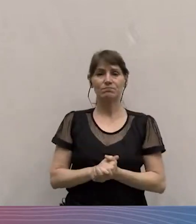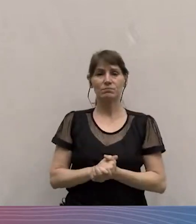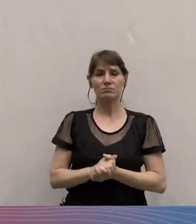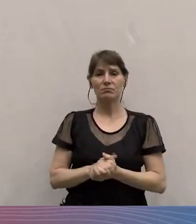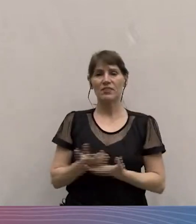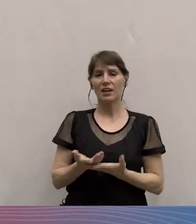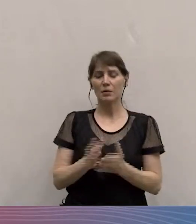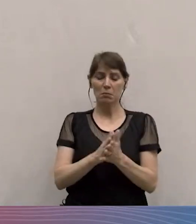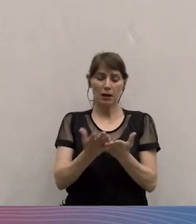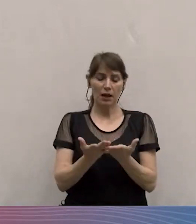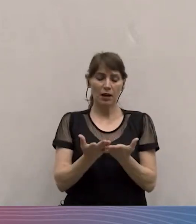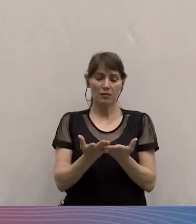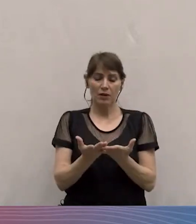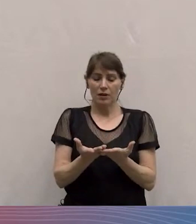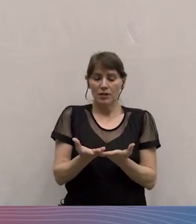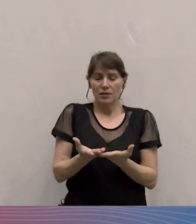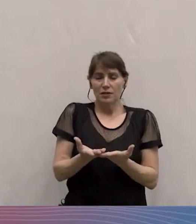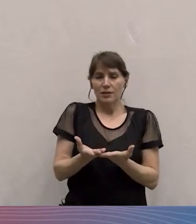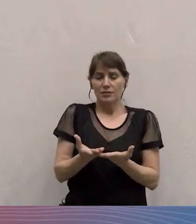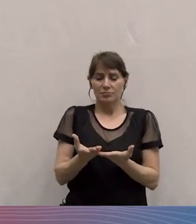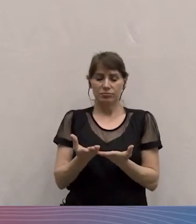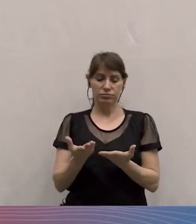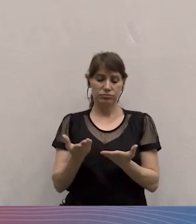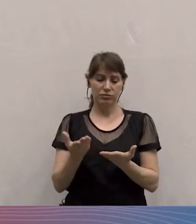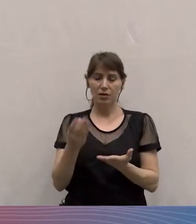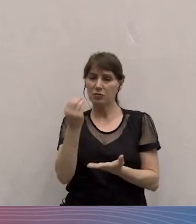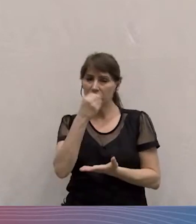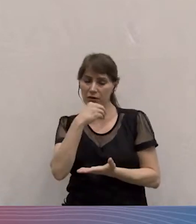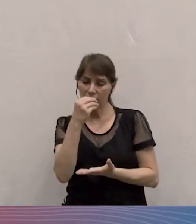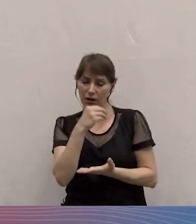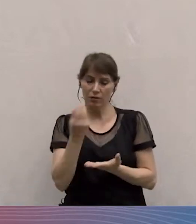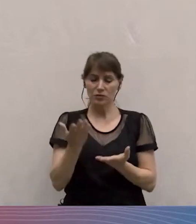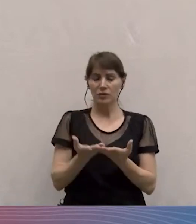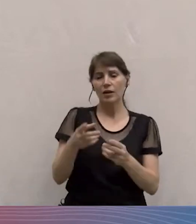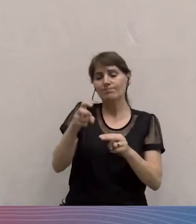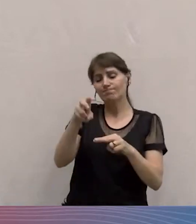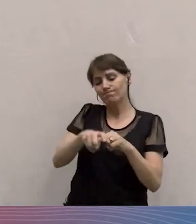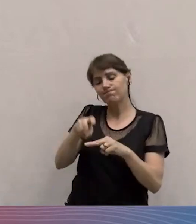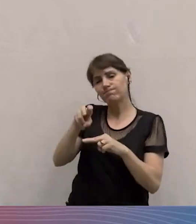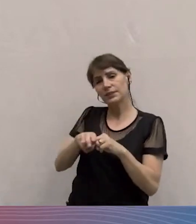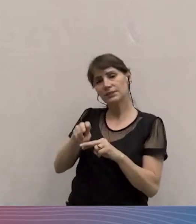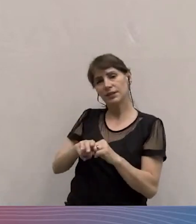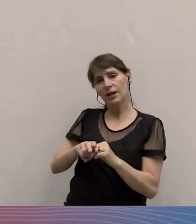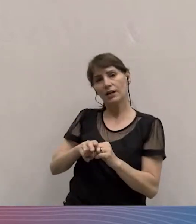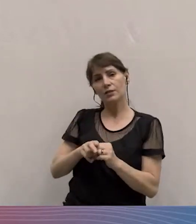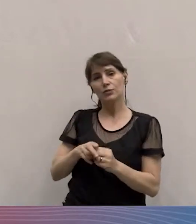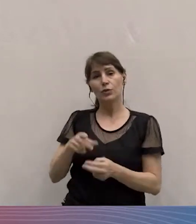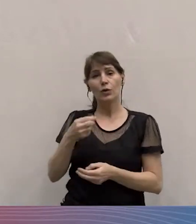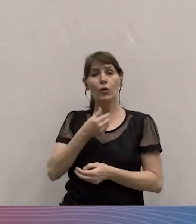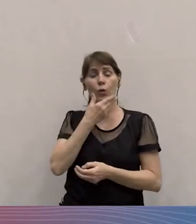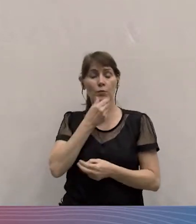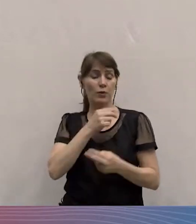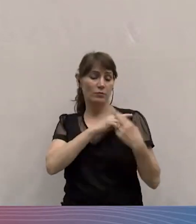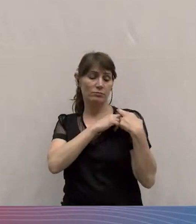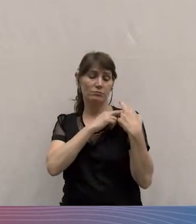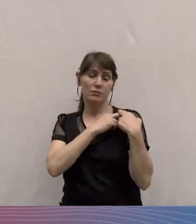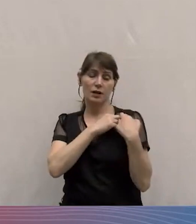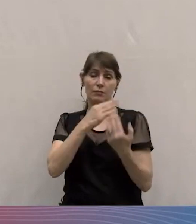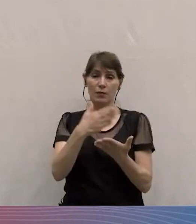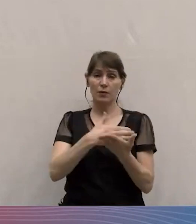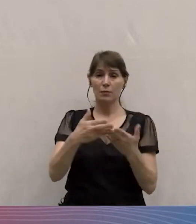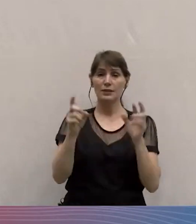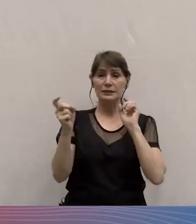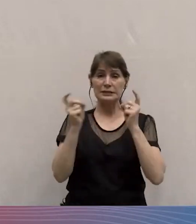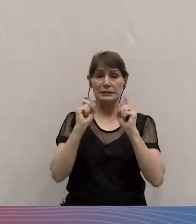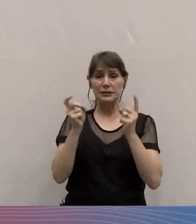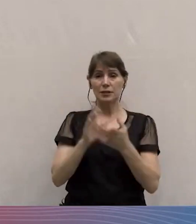Aquela liturgia, chegar lá sentado, esperando algum irmão responsável para começar a reunião,